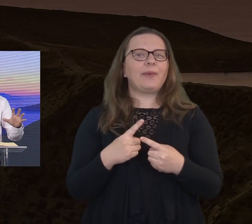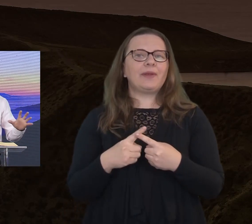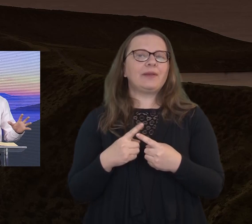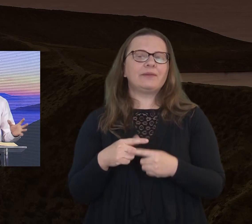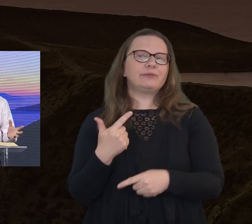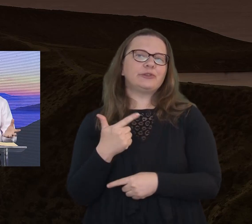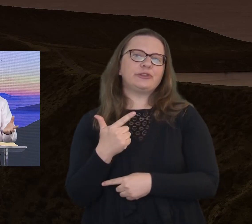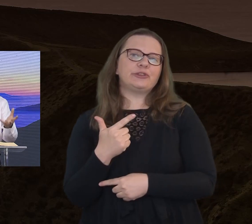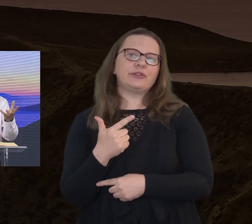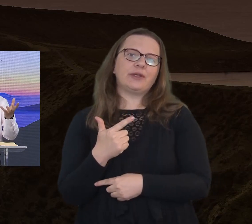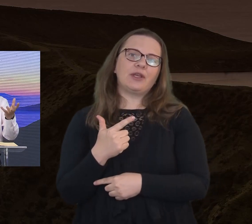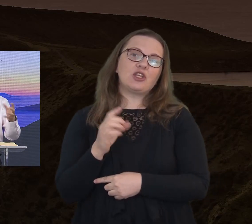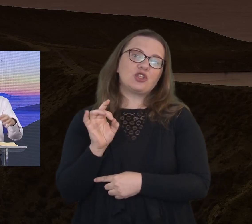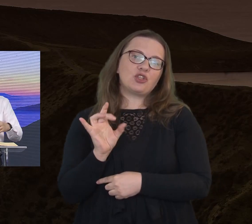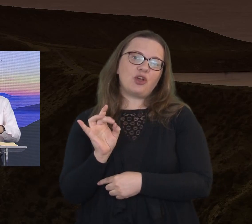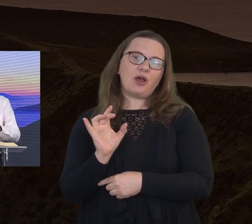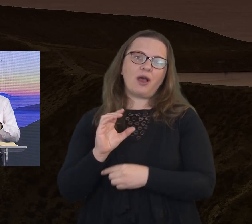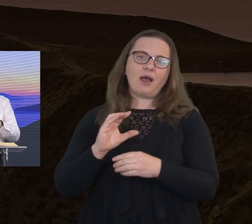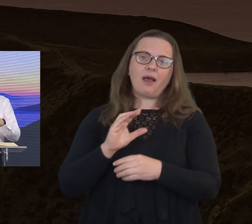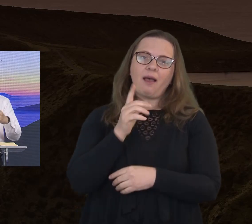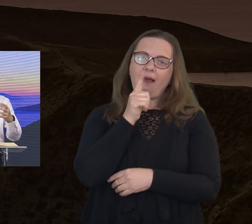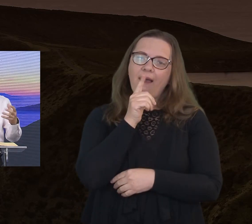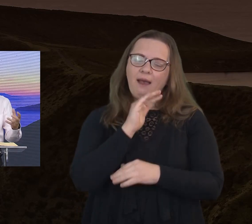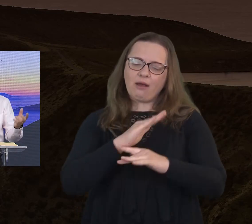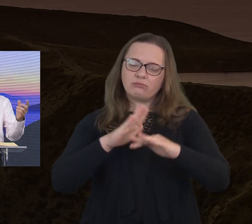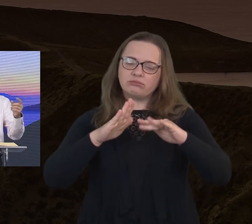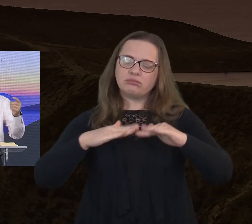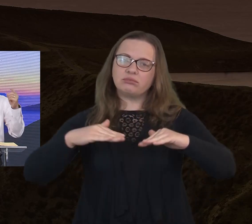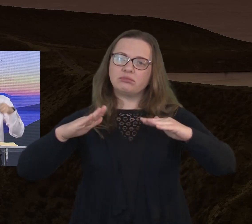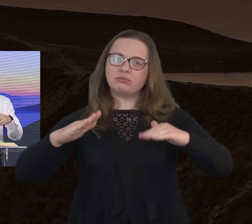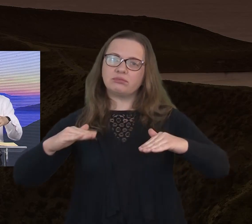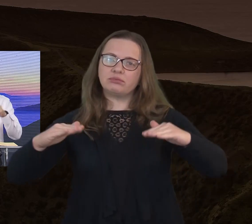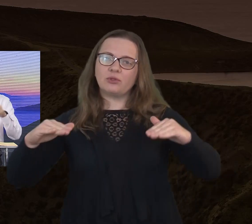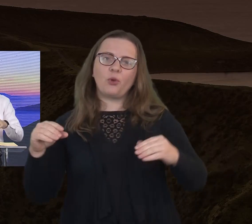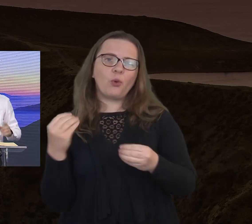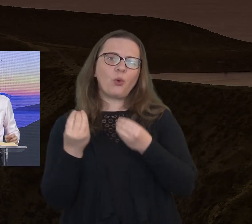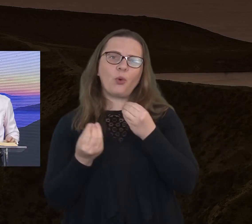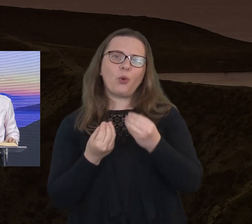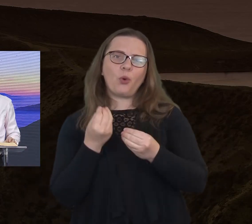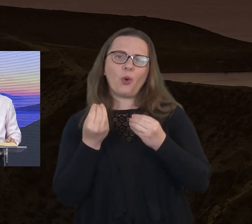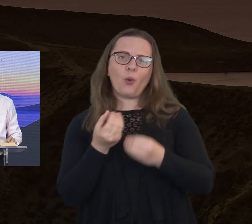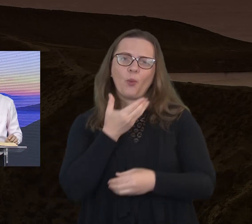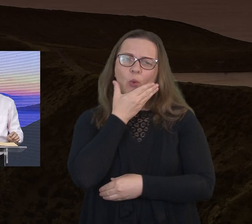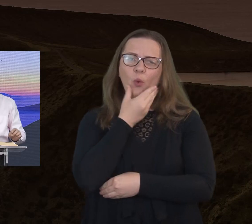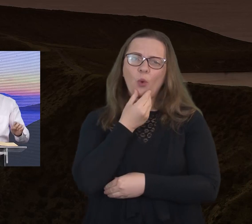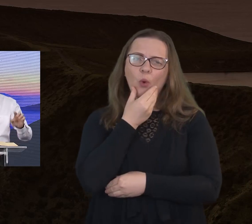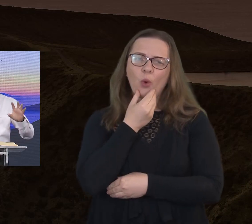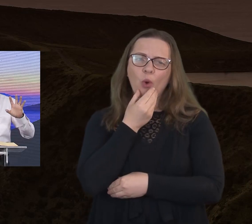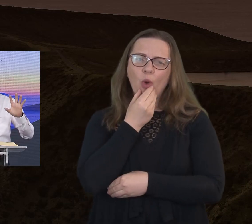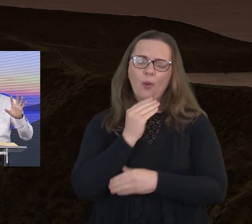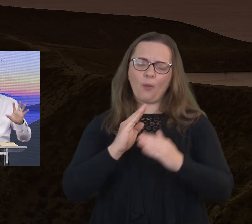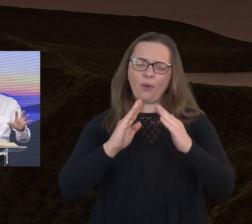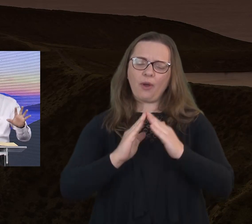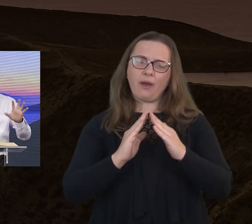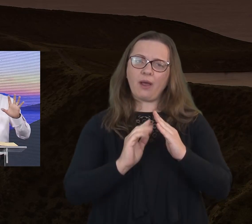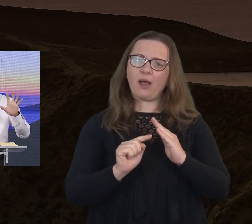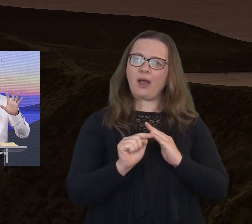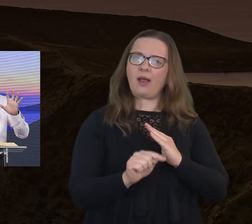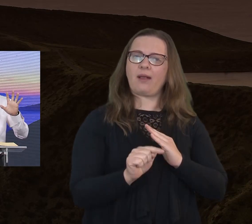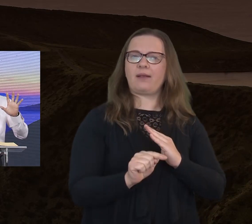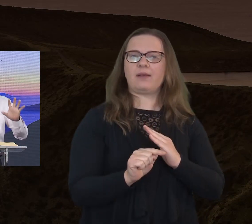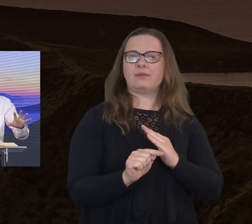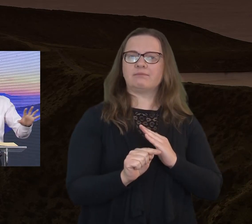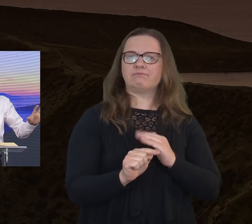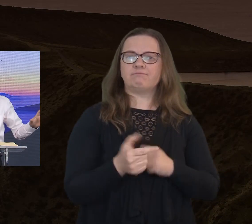seca a vida não cresce e não é possível colocar o homem aqui na terra. Portanto, quando ele fez